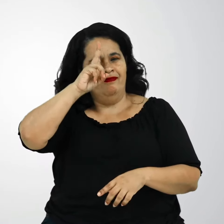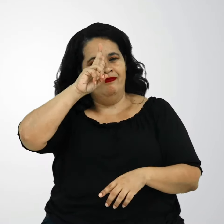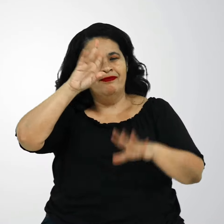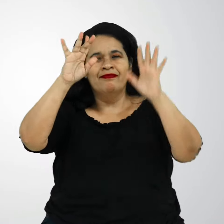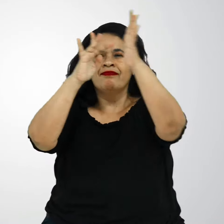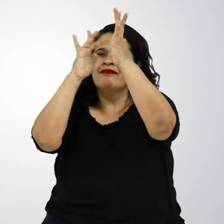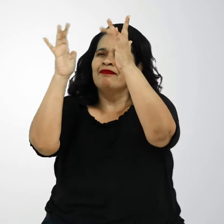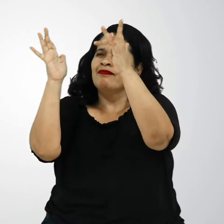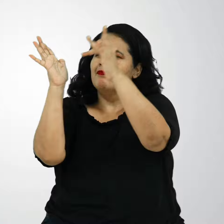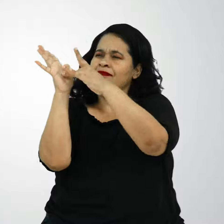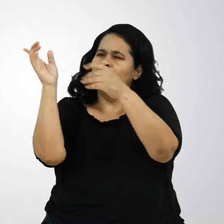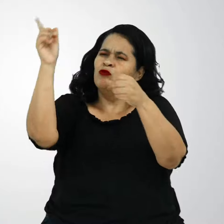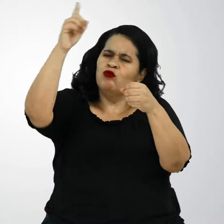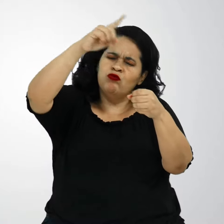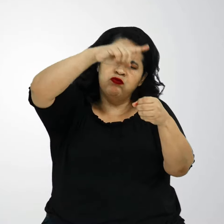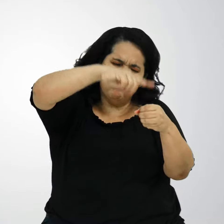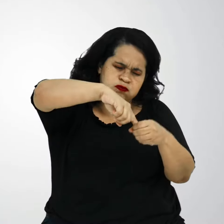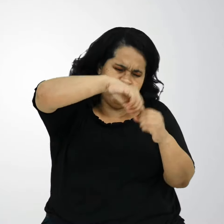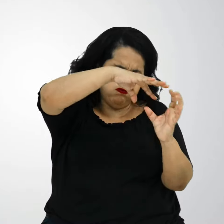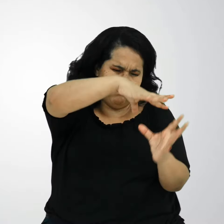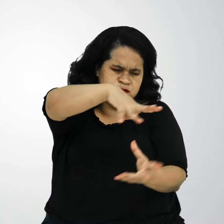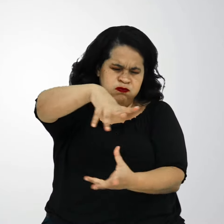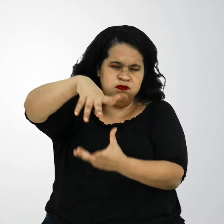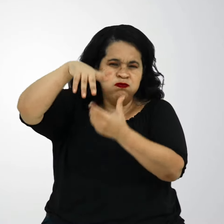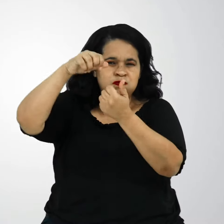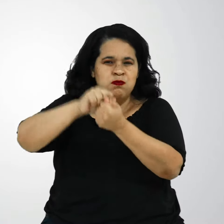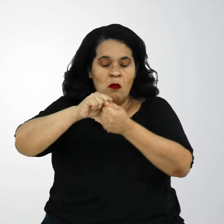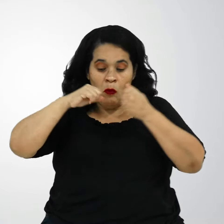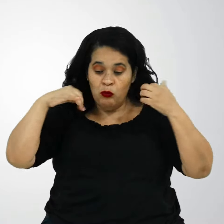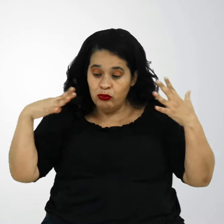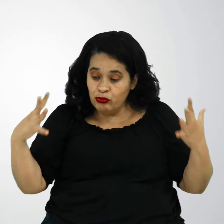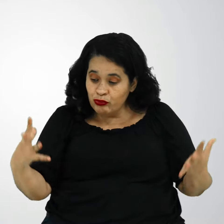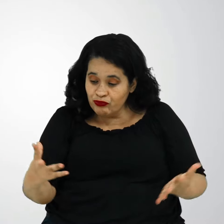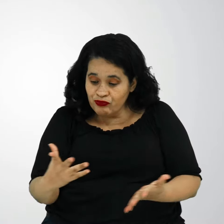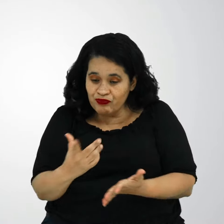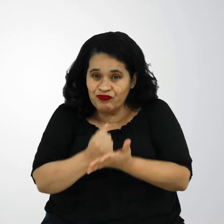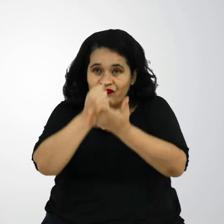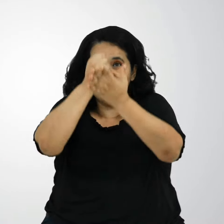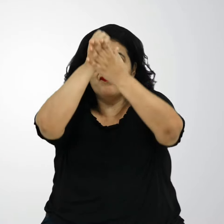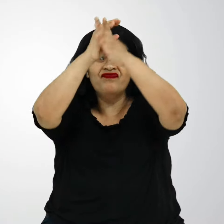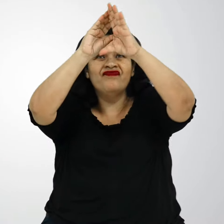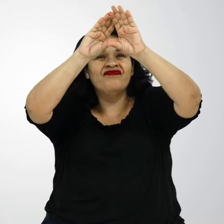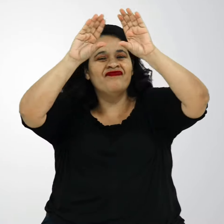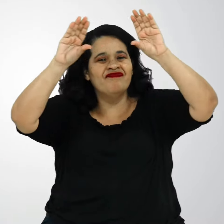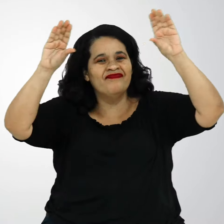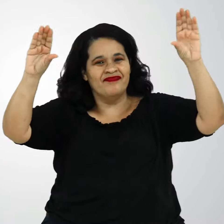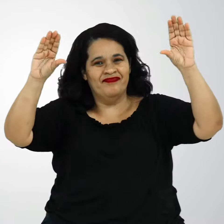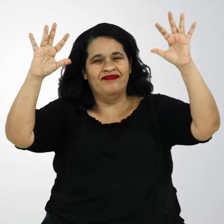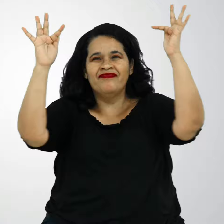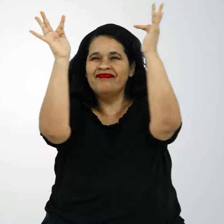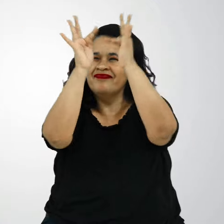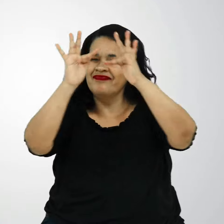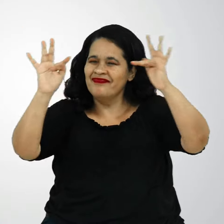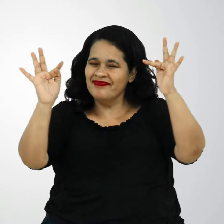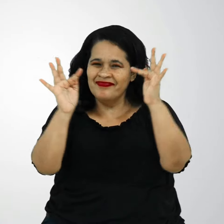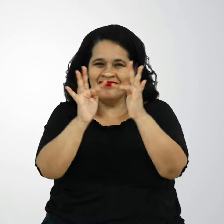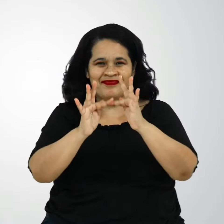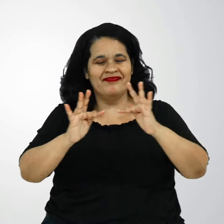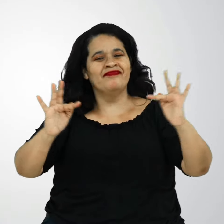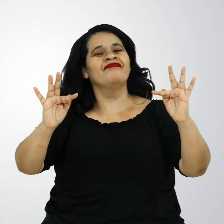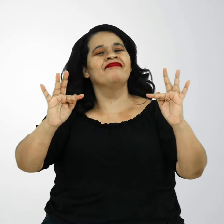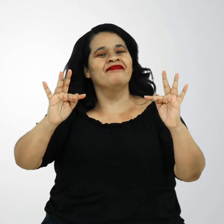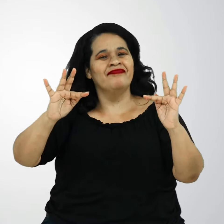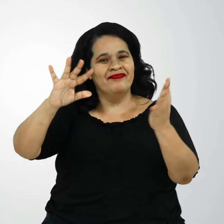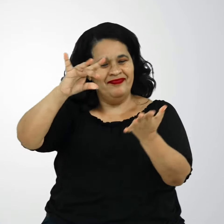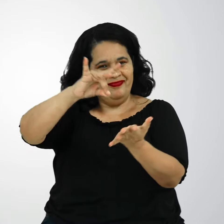Jesus está voltando para colocar um final feliz, para fazer a consumação